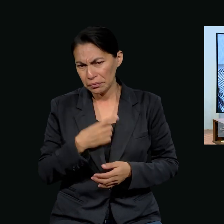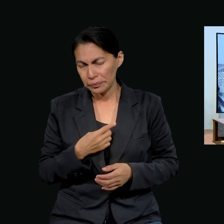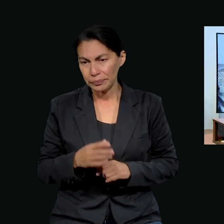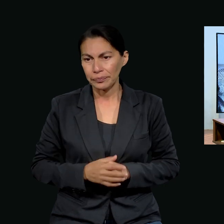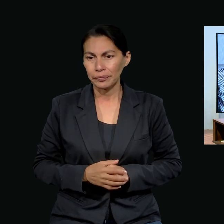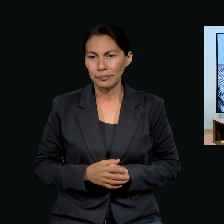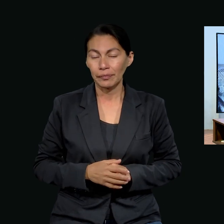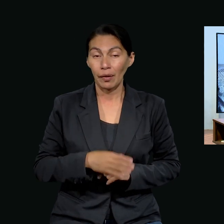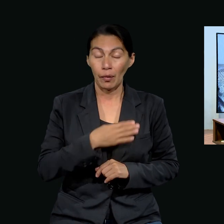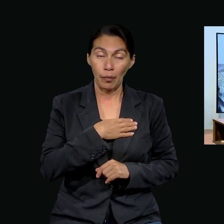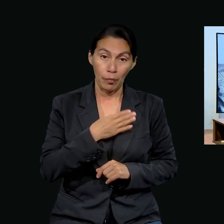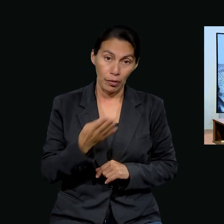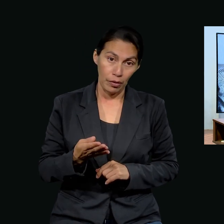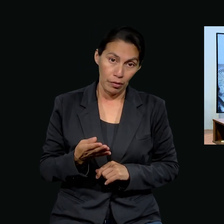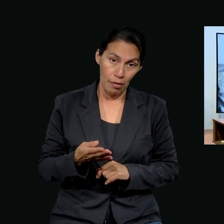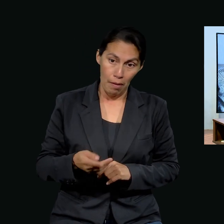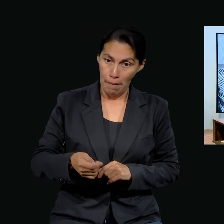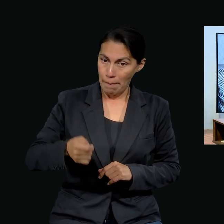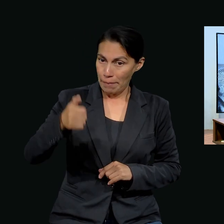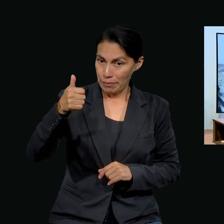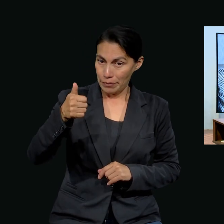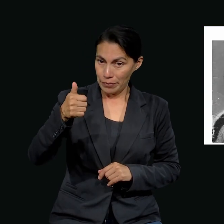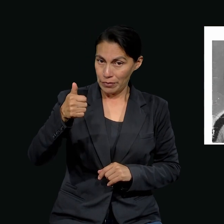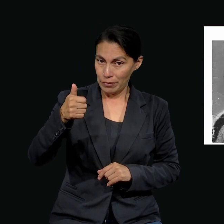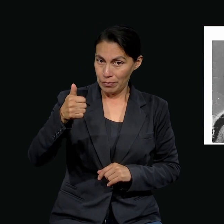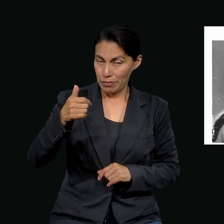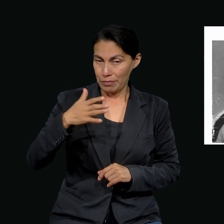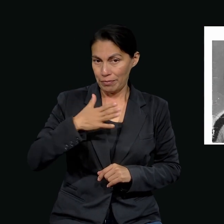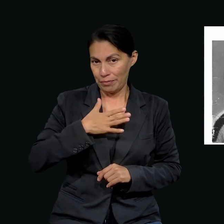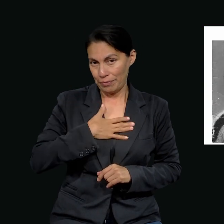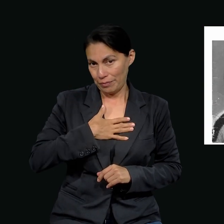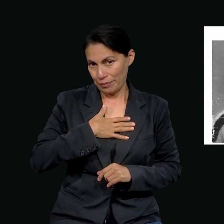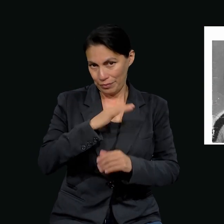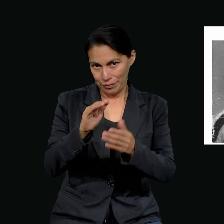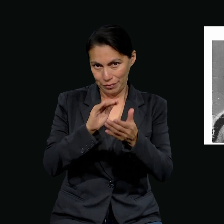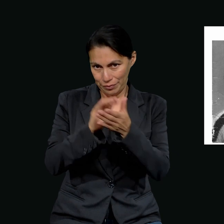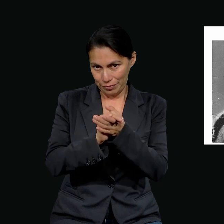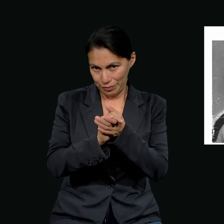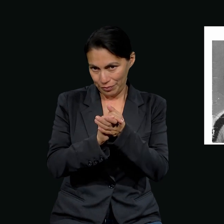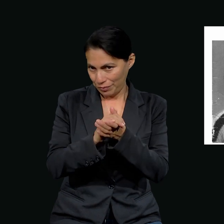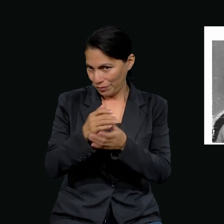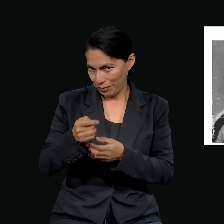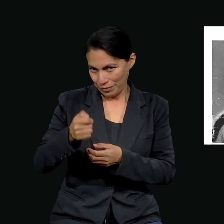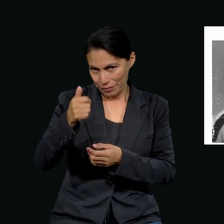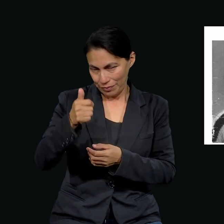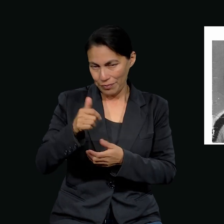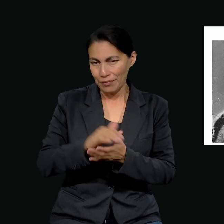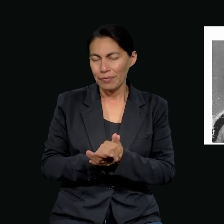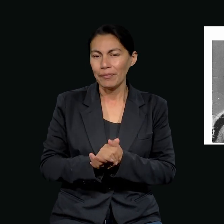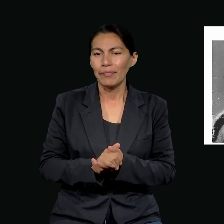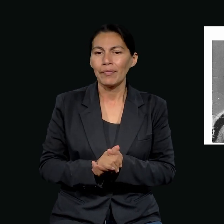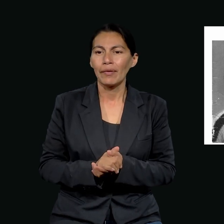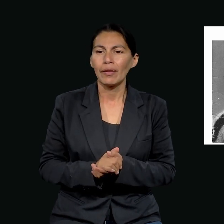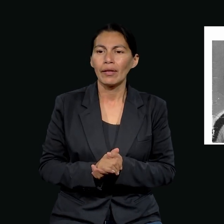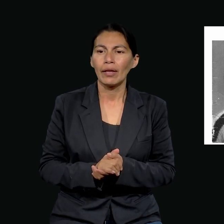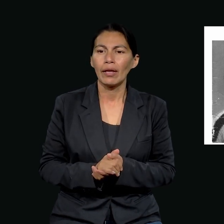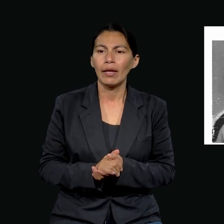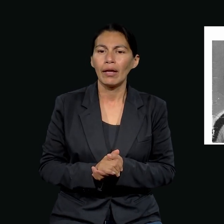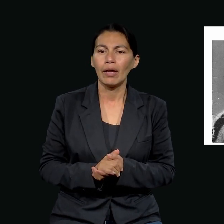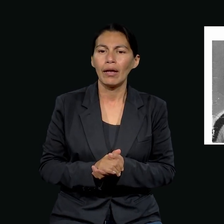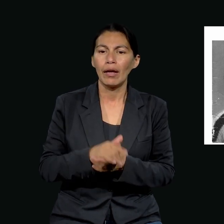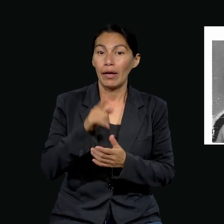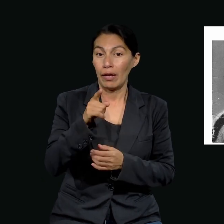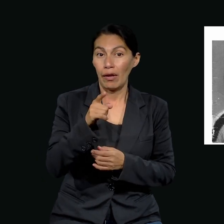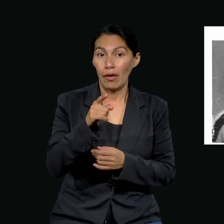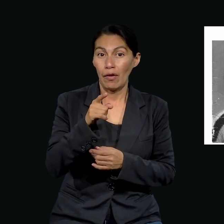por favor. Bueno, ahí en las primeras pues tengo que poner en primer lugar a mi esposa. Bueno, cuando esa